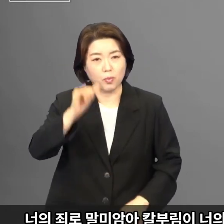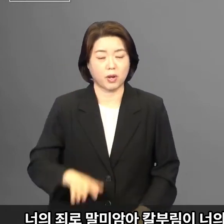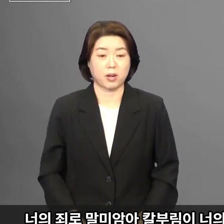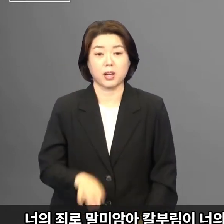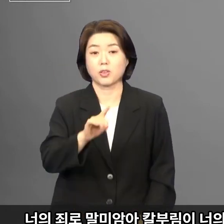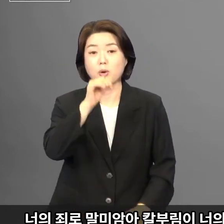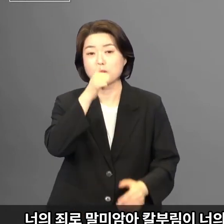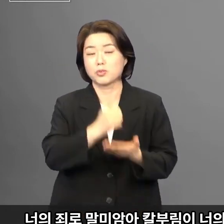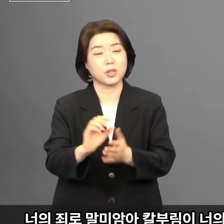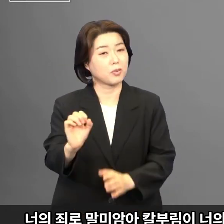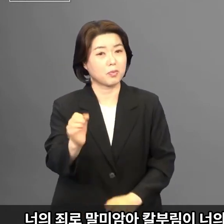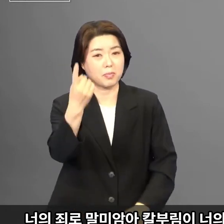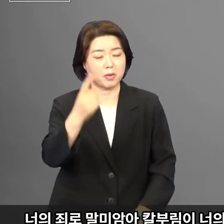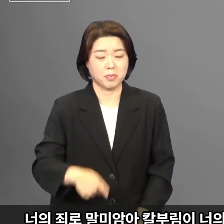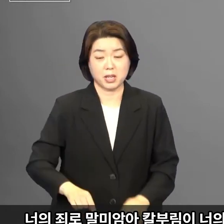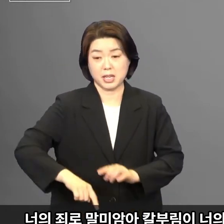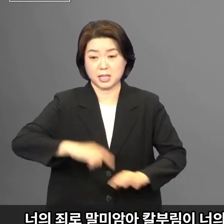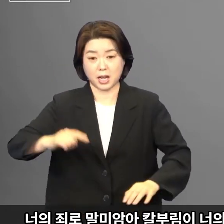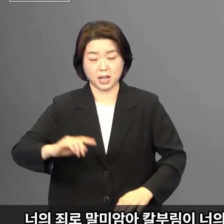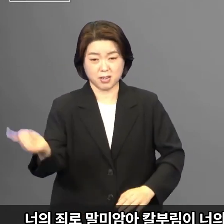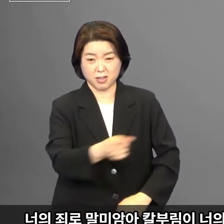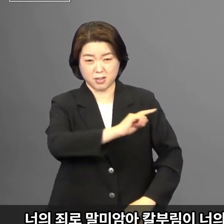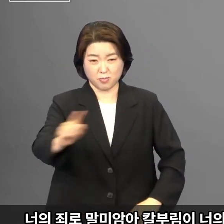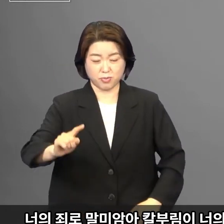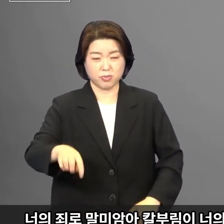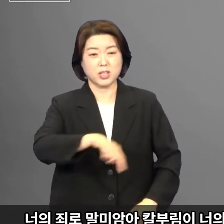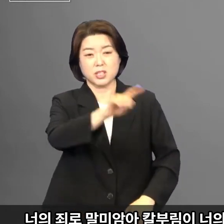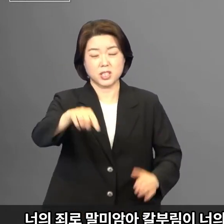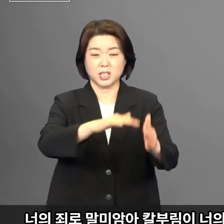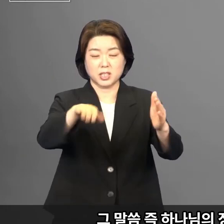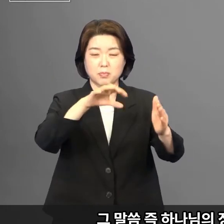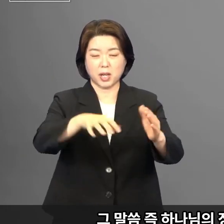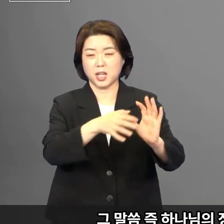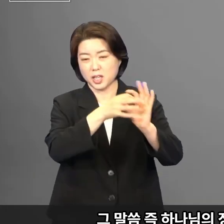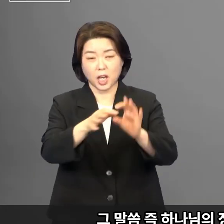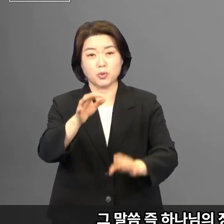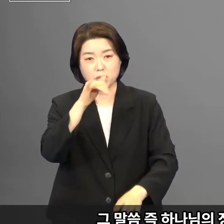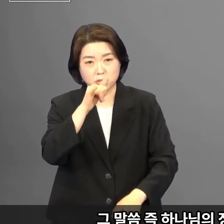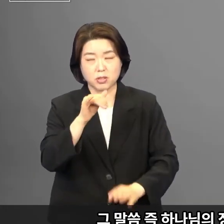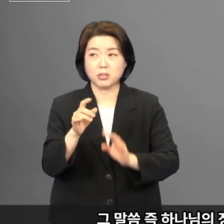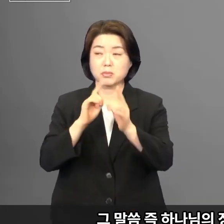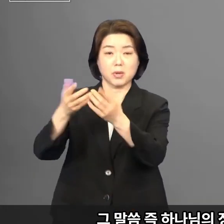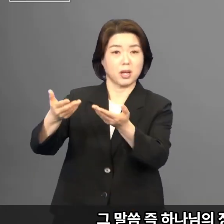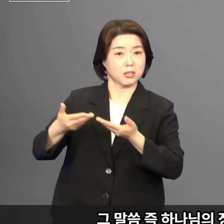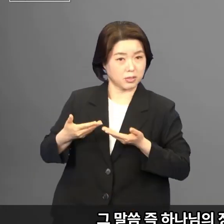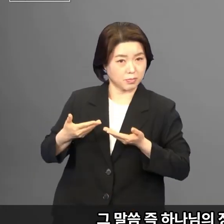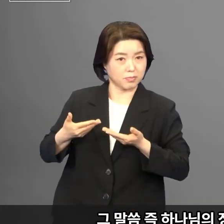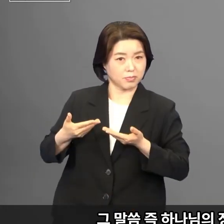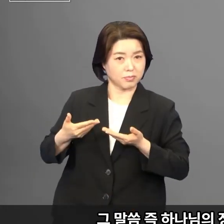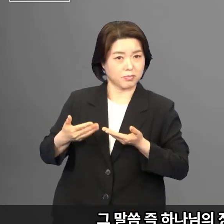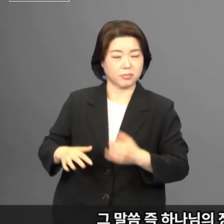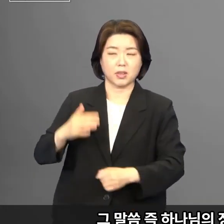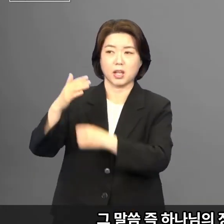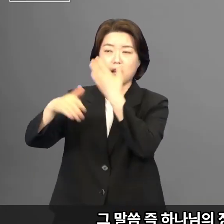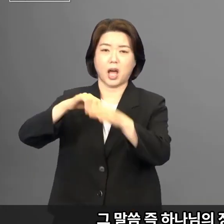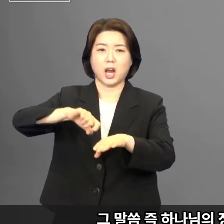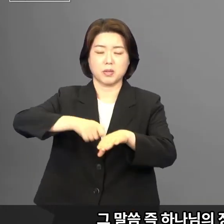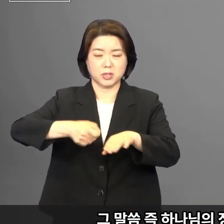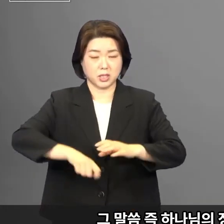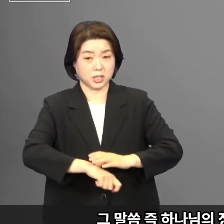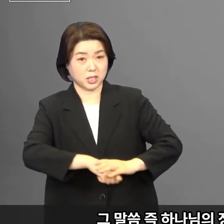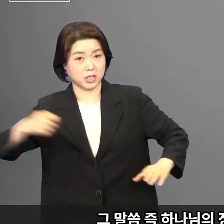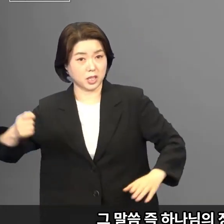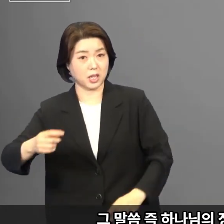죄로 말미암아 칼부림 너의 집에서 떠나지 아니할 것이다 라고 했던 그 말씀, 즉 하나님의 징계의